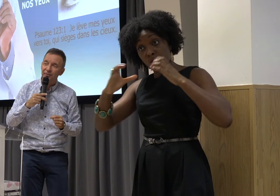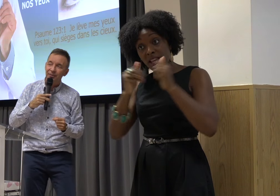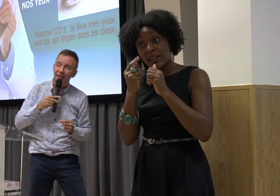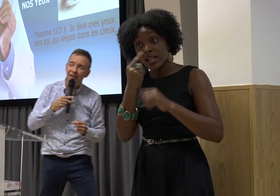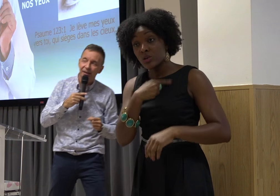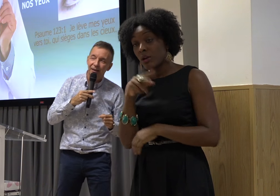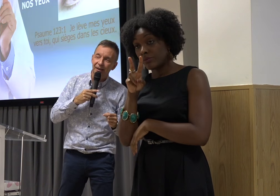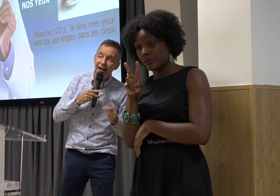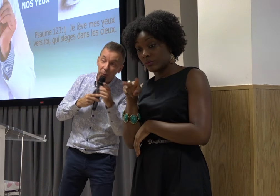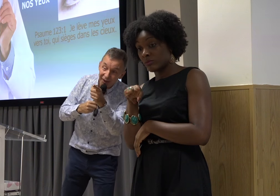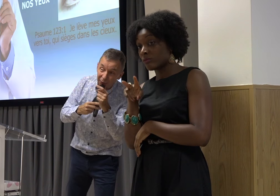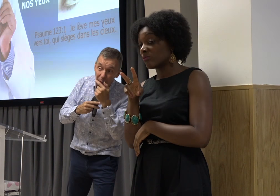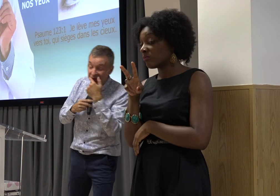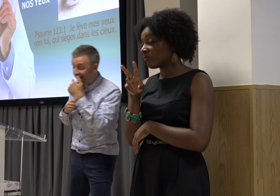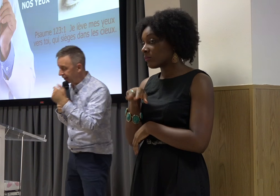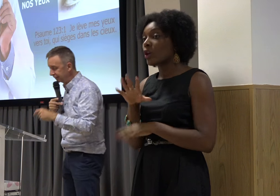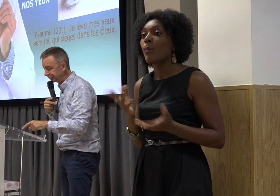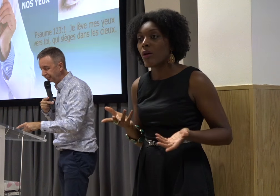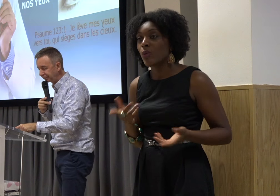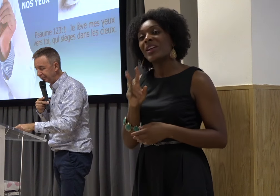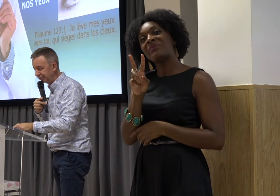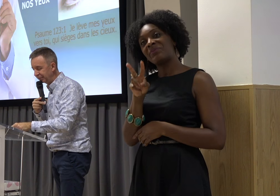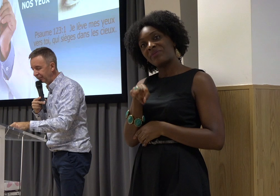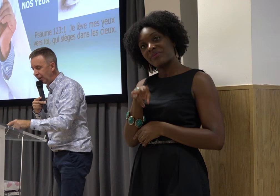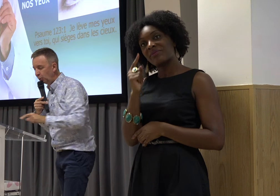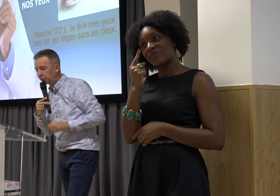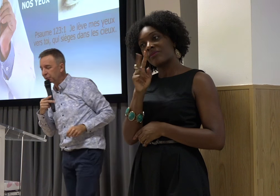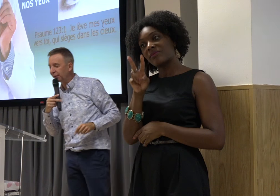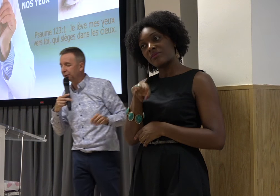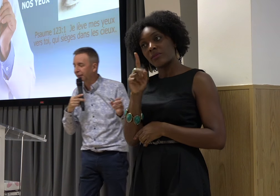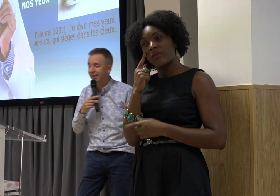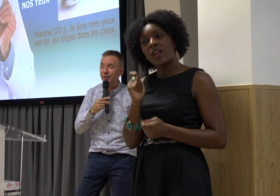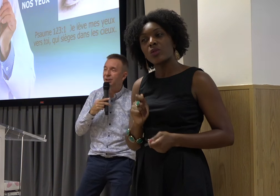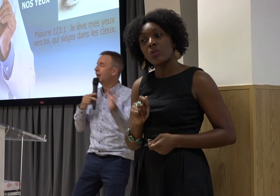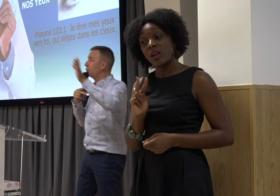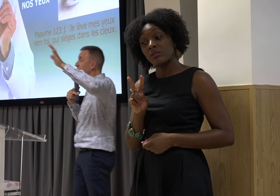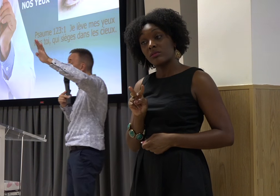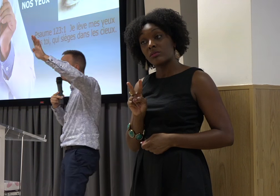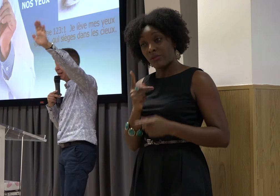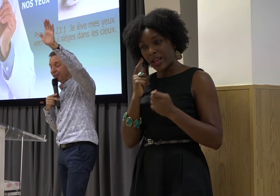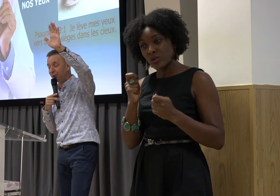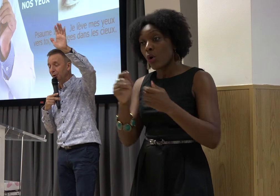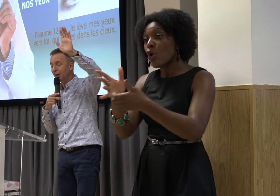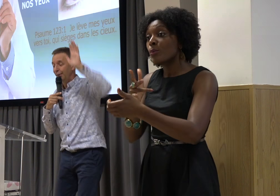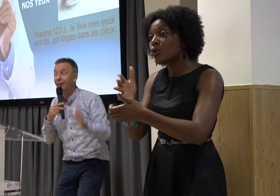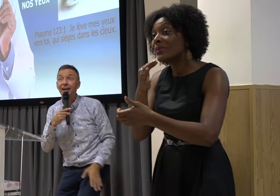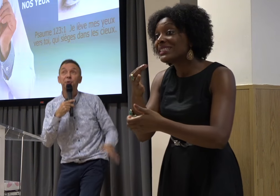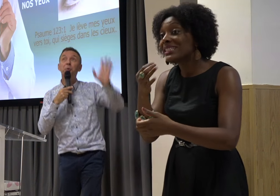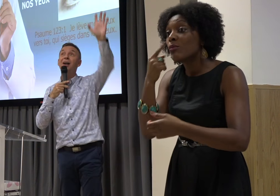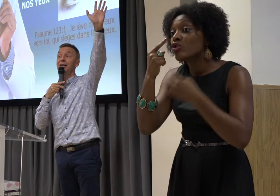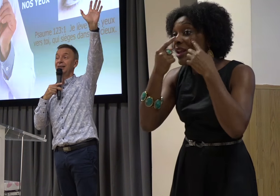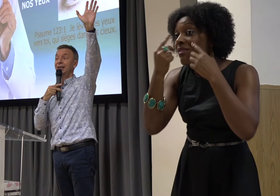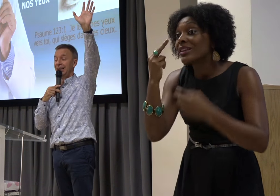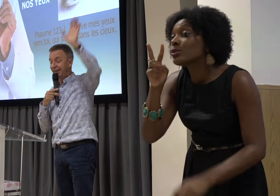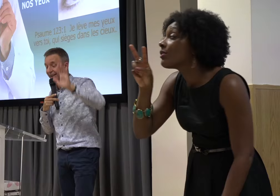autres? Il y a quoi dans ton regard? Le psaume 123, verset 1 nous dit « Je lève les yeux vers